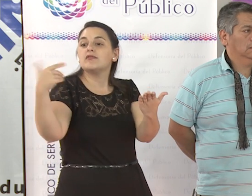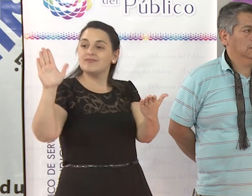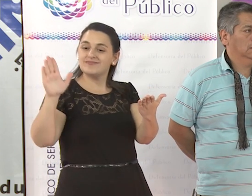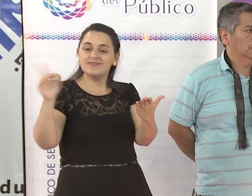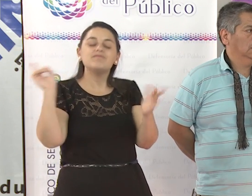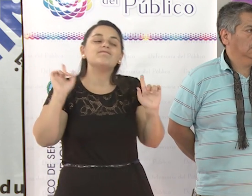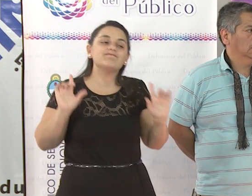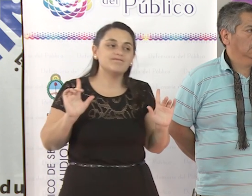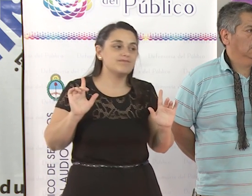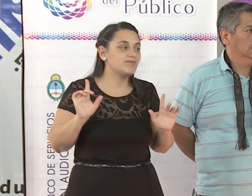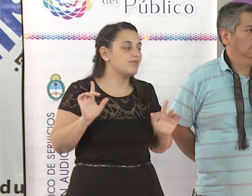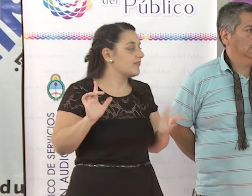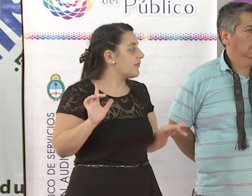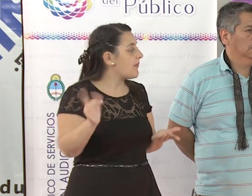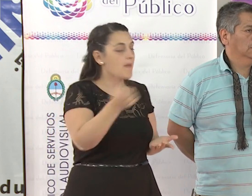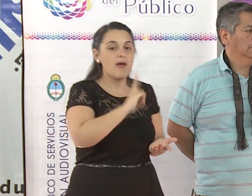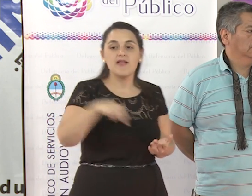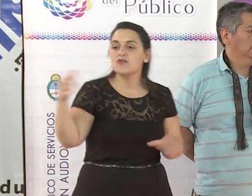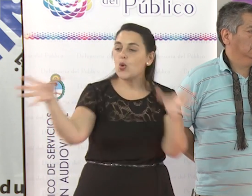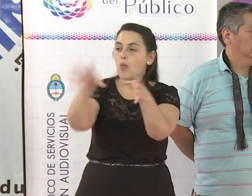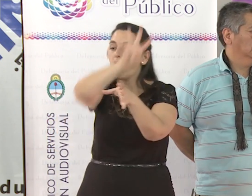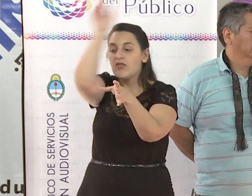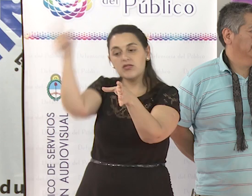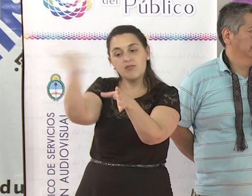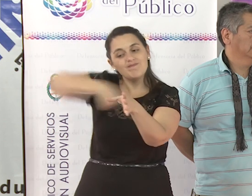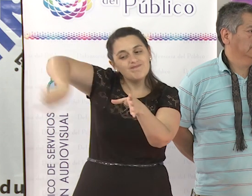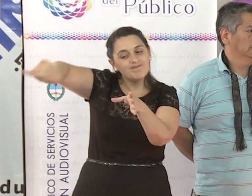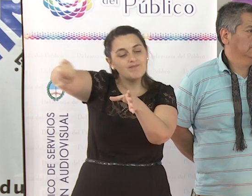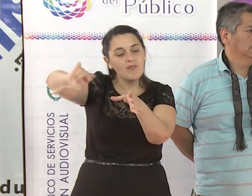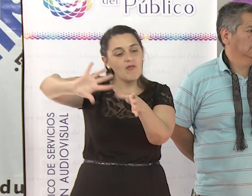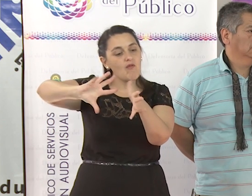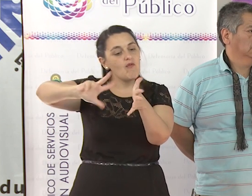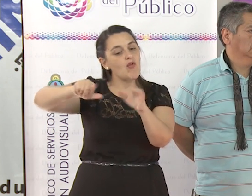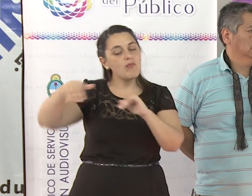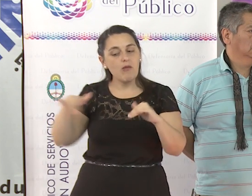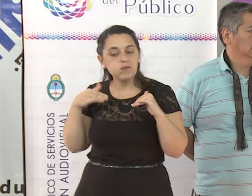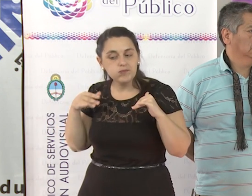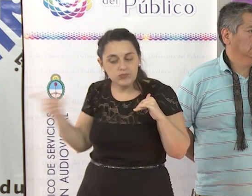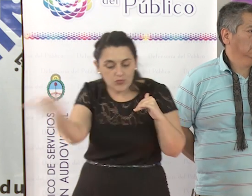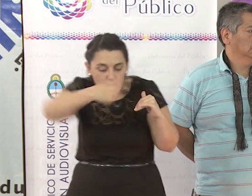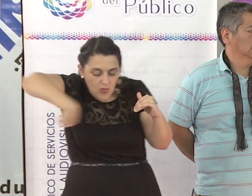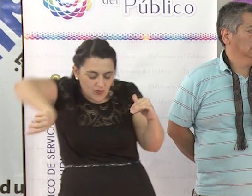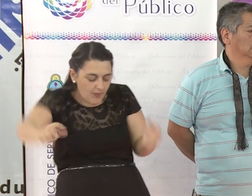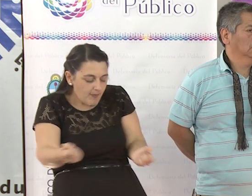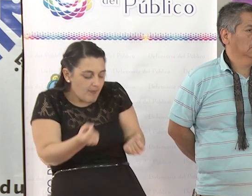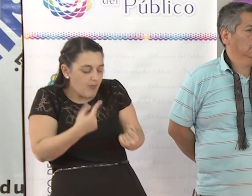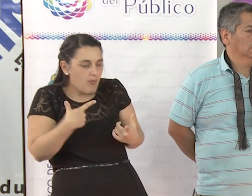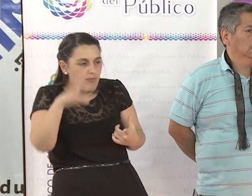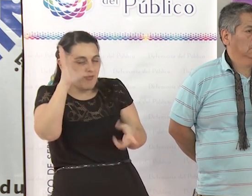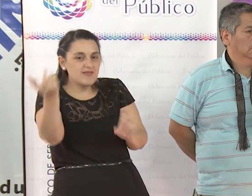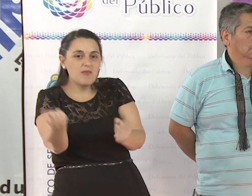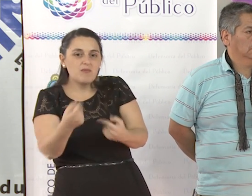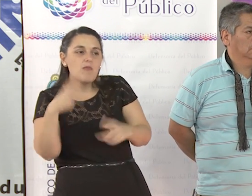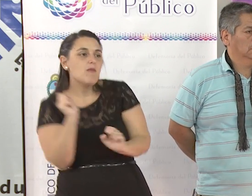creemos que los pueblos originarios tenemos que ser mirados desde una mirada desde nosotros mismos a nosotros mismos contarnos